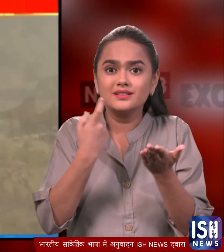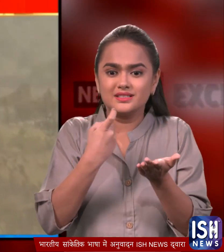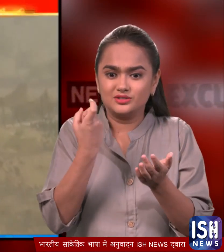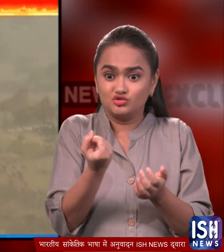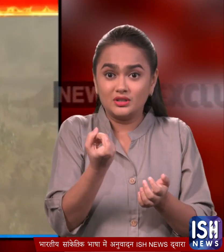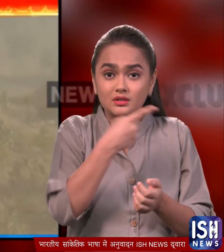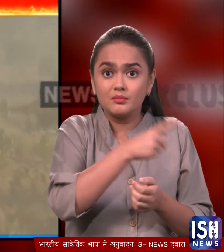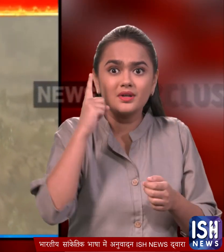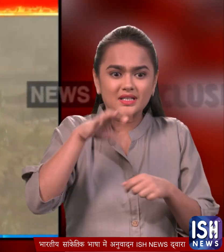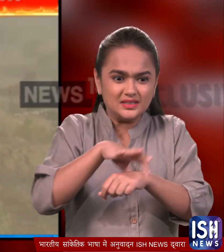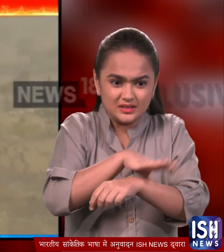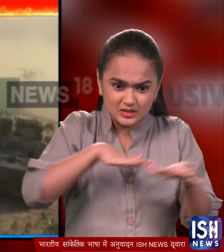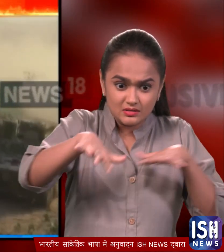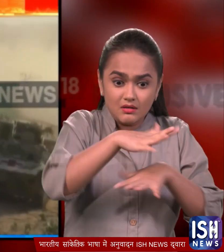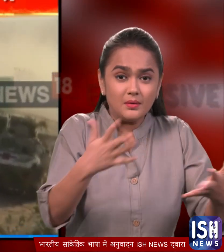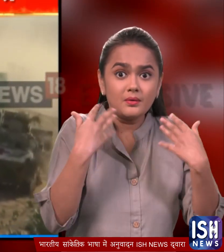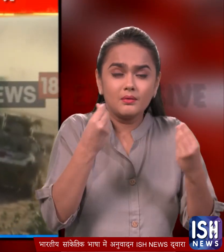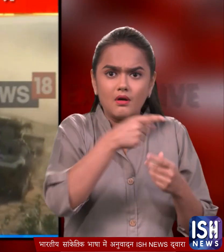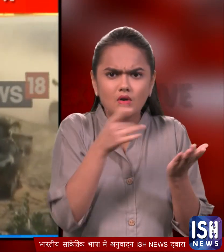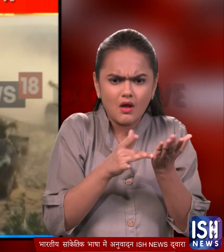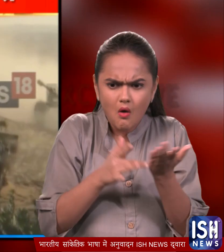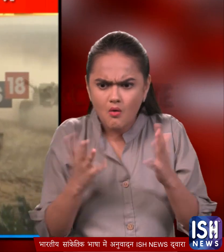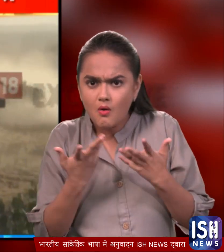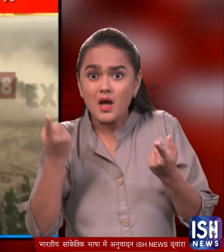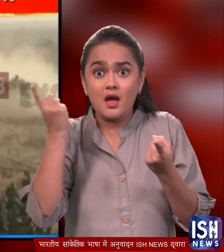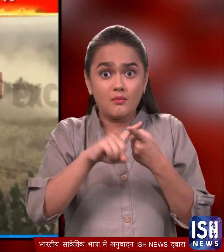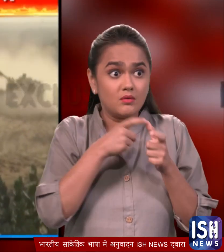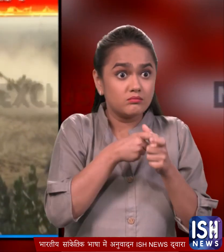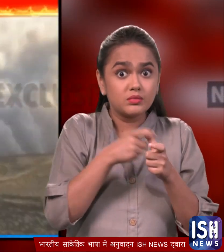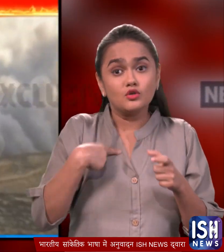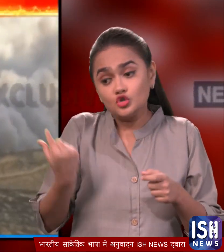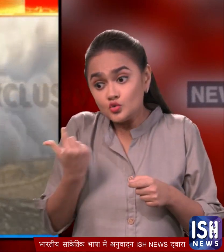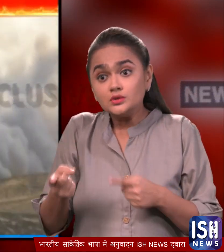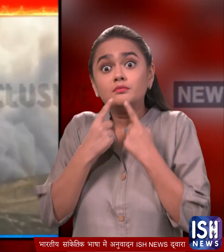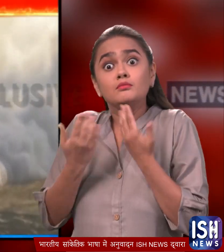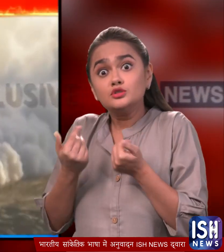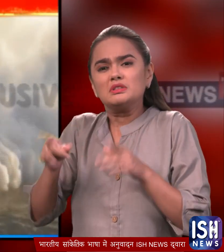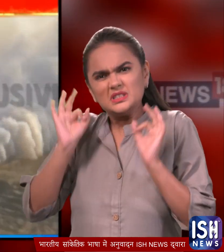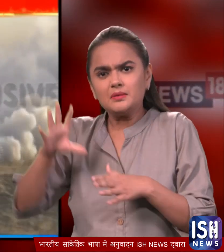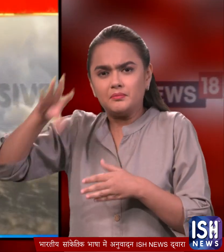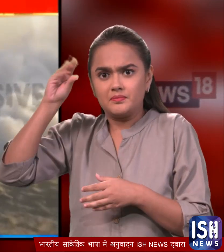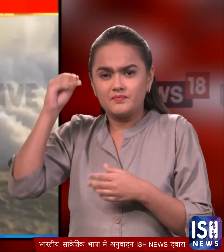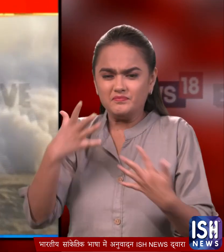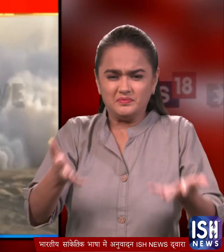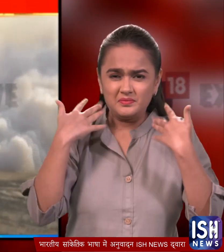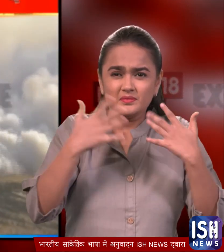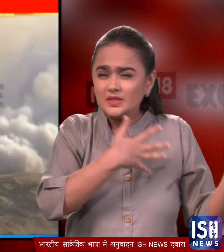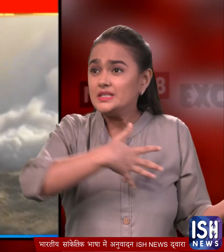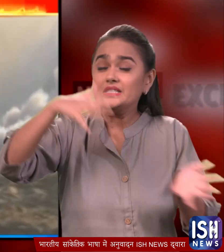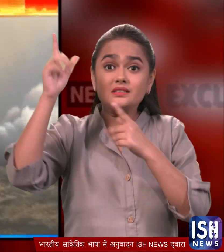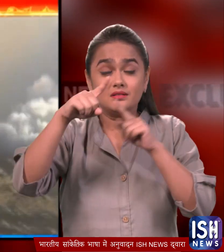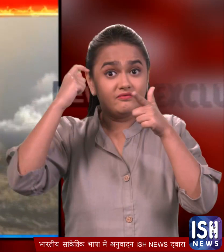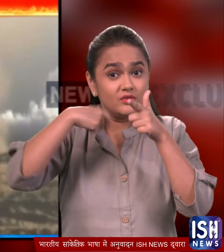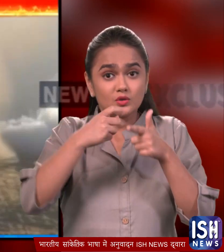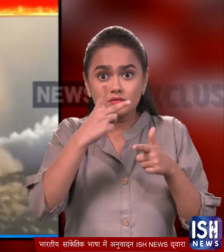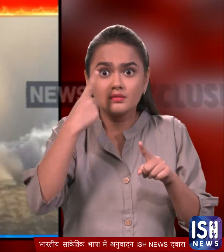में सेना ने उन तकनीकों का इस्तेमाल किया जिनकी जरूरत युद्ध के हालात में पड़ सकती है। रेगिस्तान में धूल और धुएं का गुबार उड़ता रहा और सेना